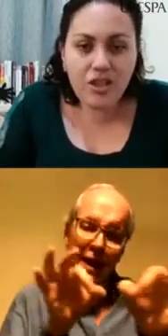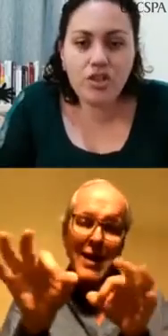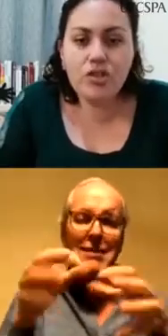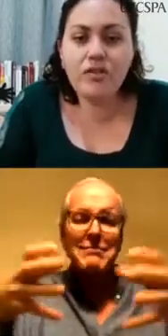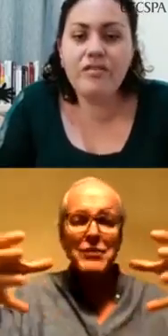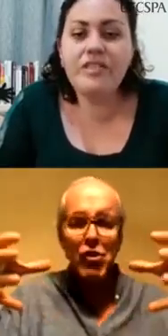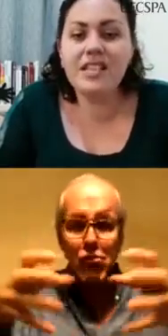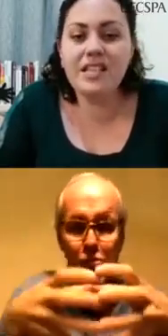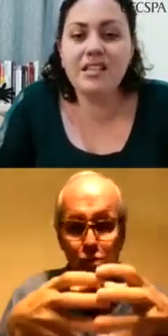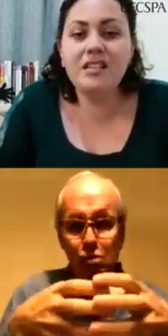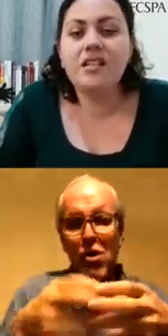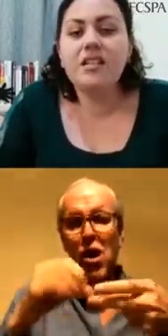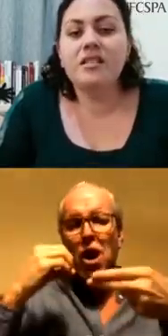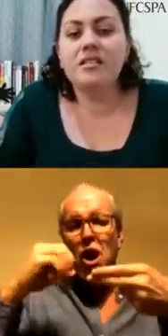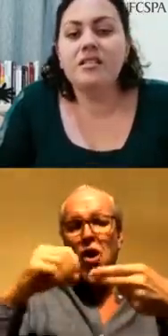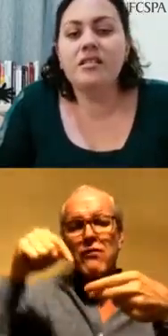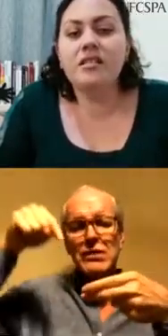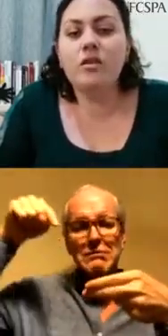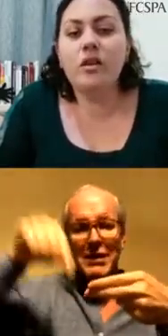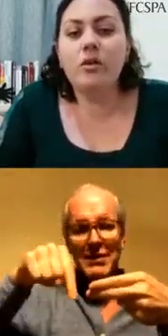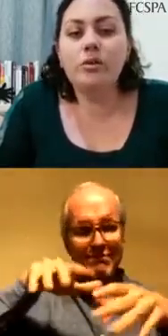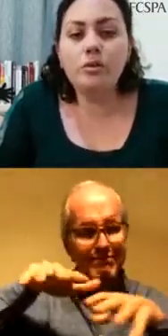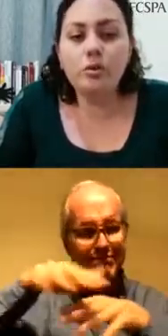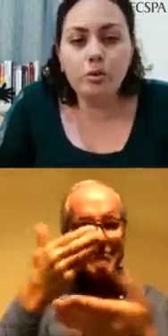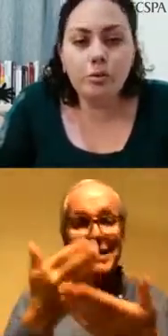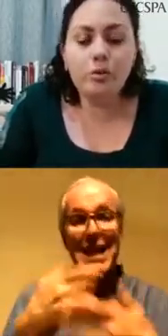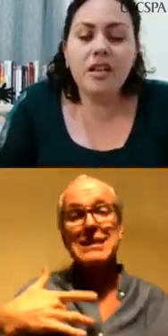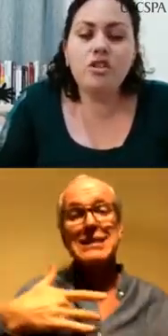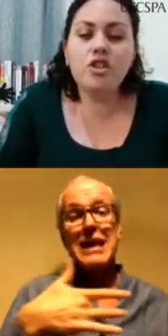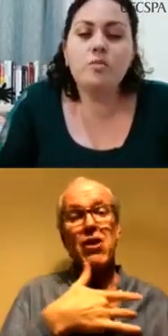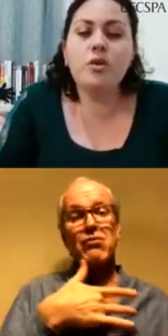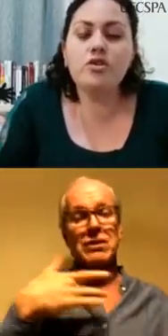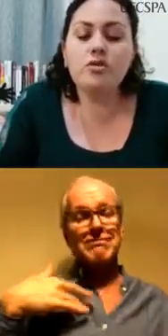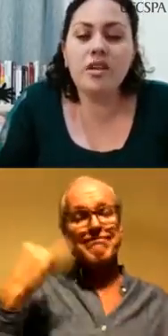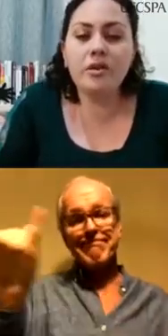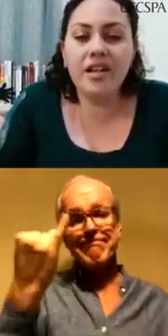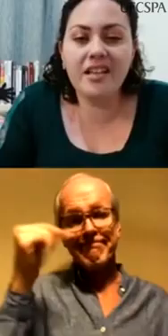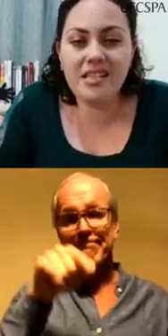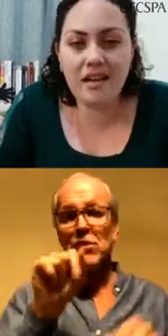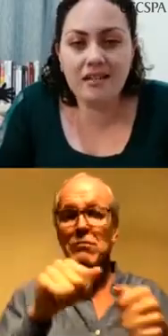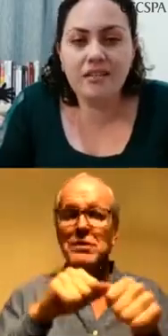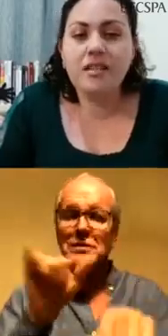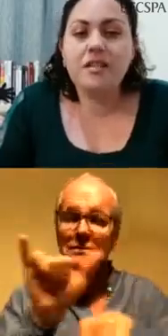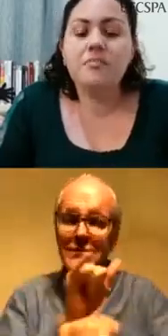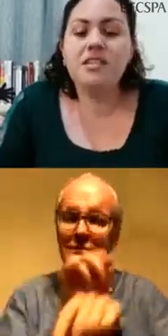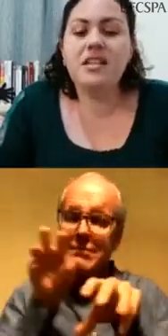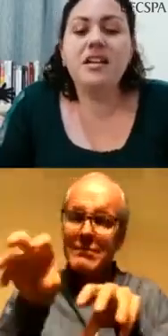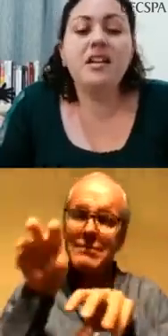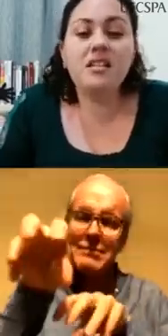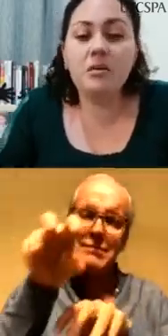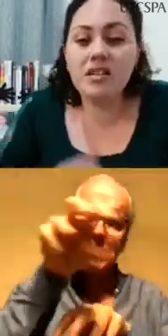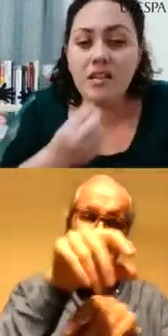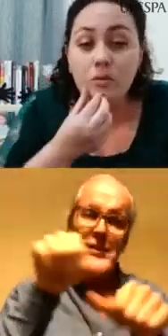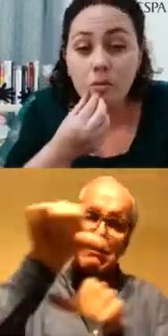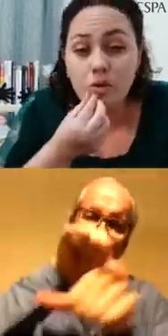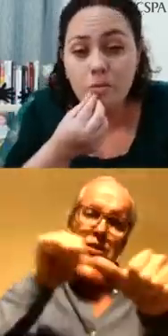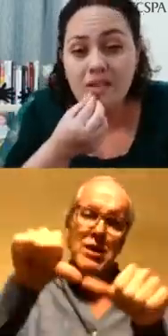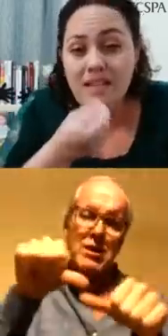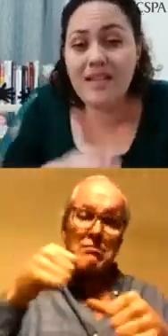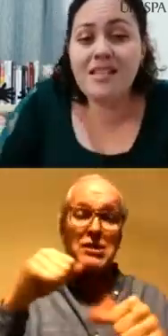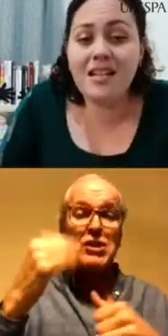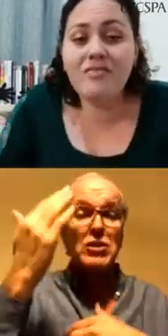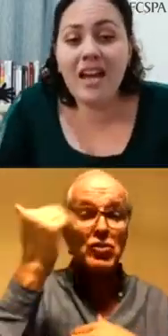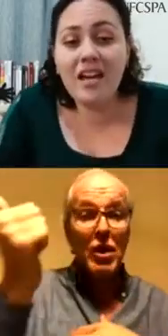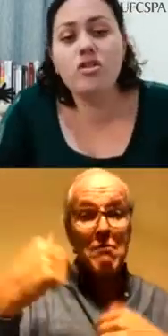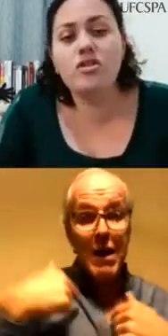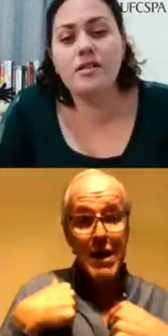que que a gente vai fazer enquanto grupo, o que que a gente pode nos reorganizar, pensar em relação à saúde, pensar